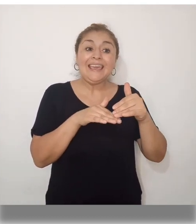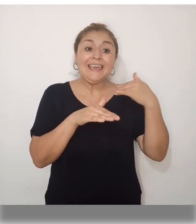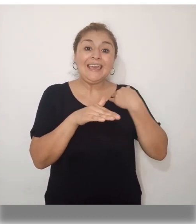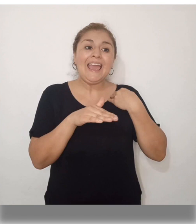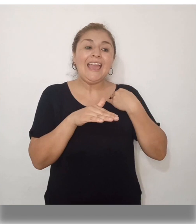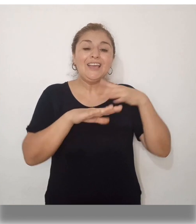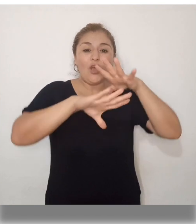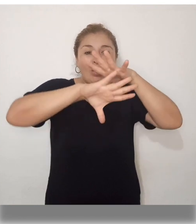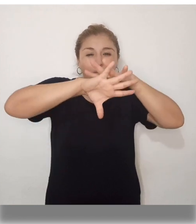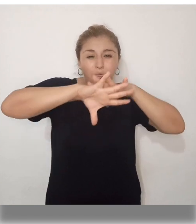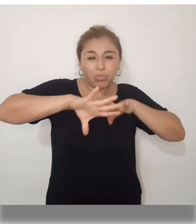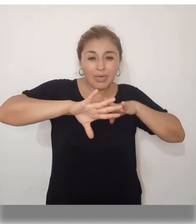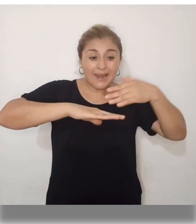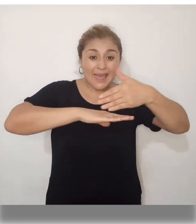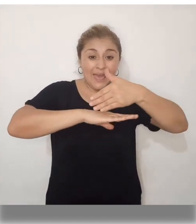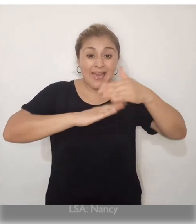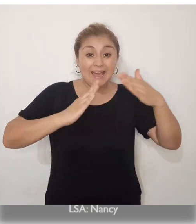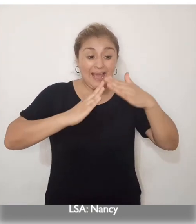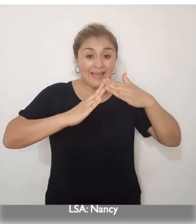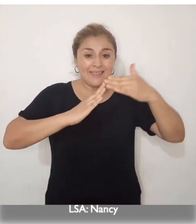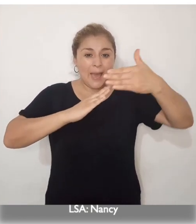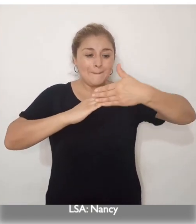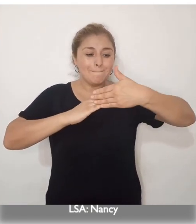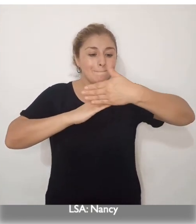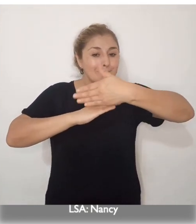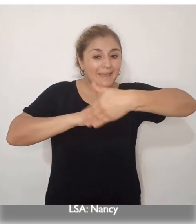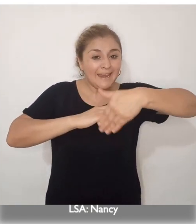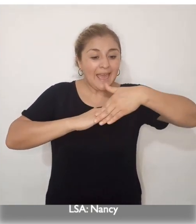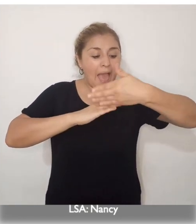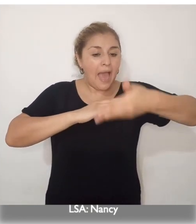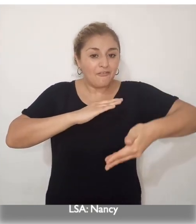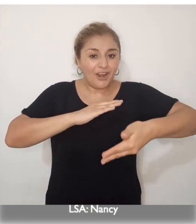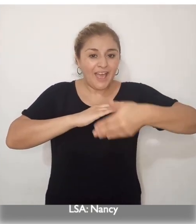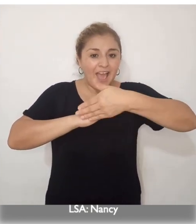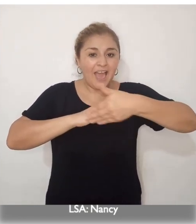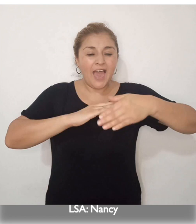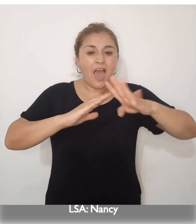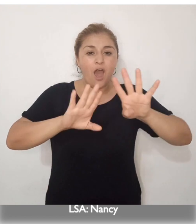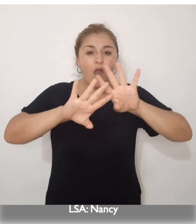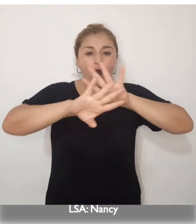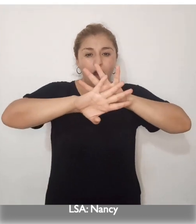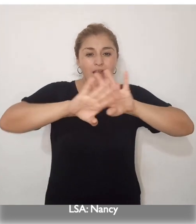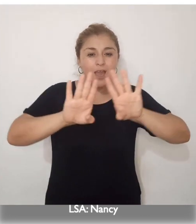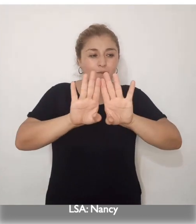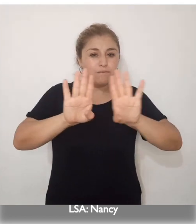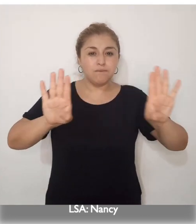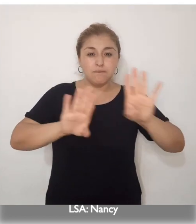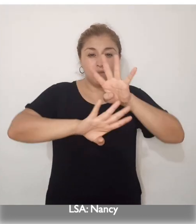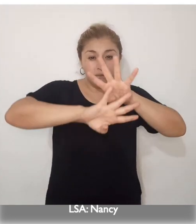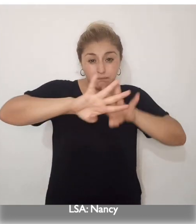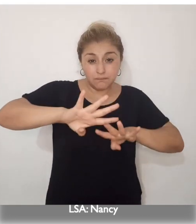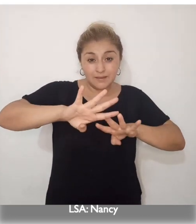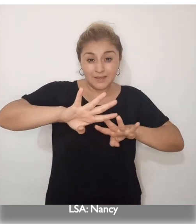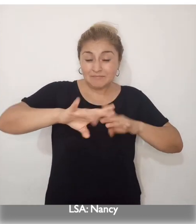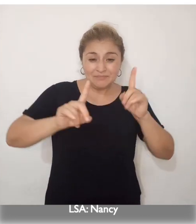arbustos de grau por qué por dos motivos uno de ellos